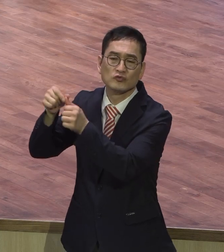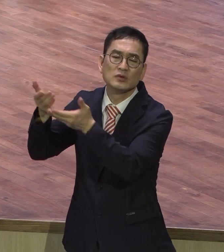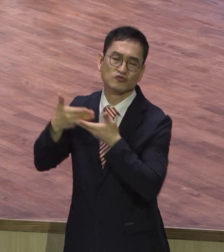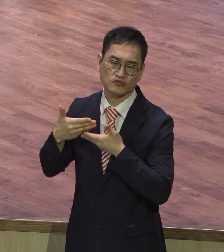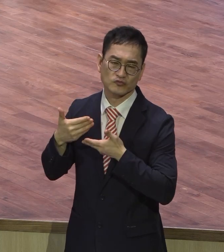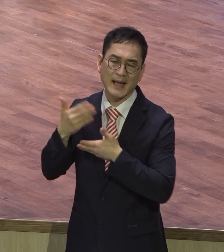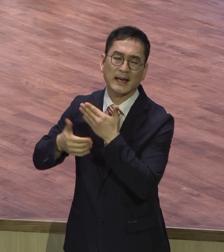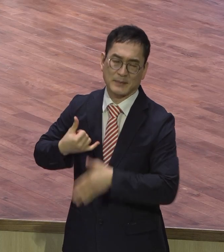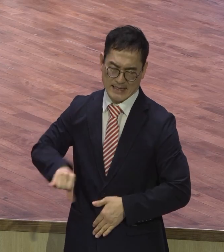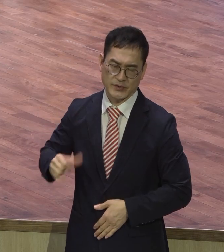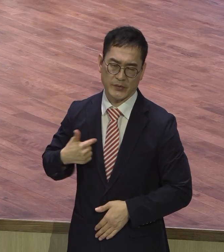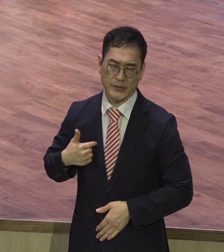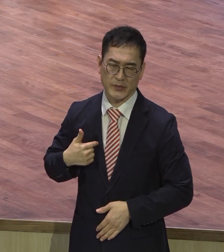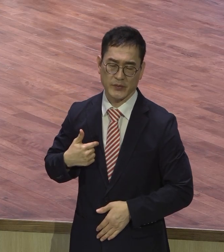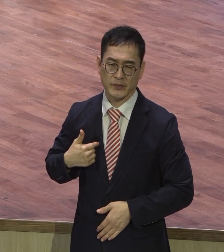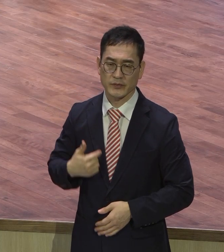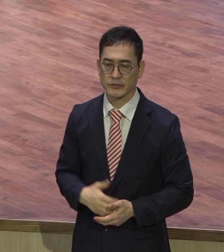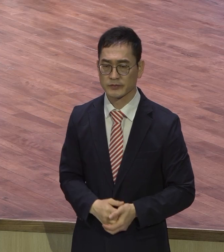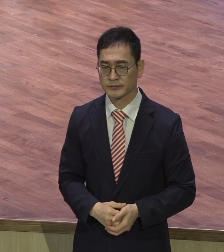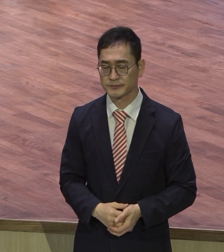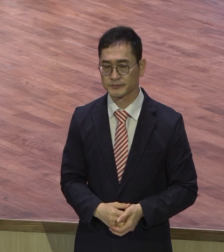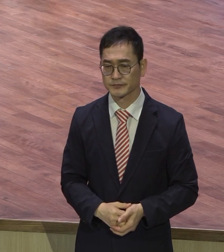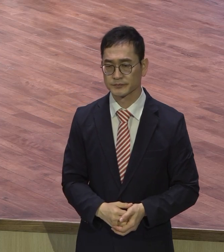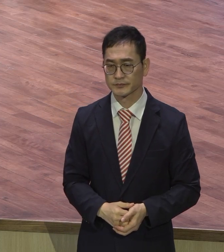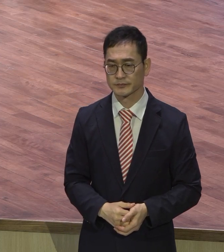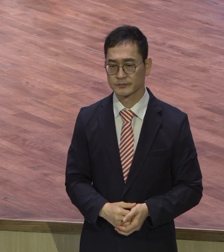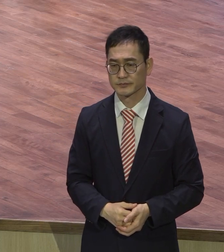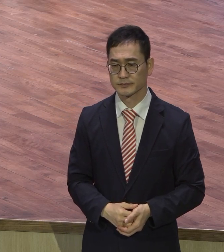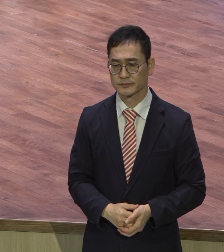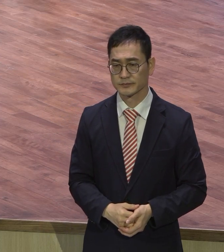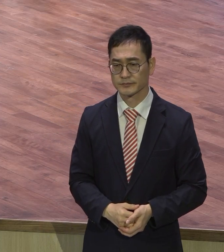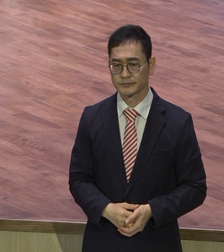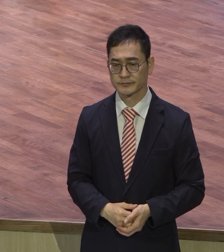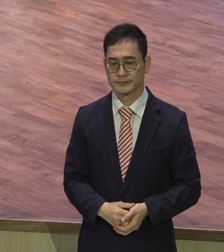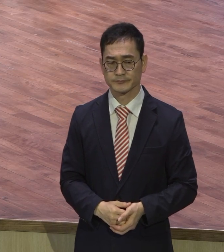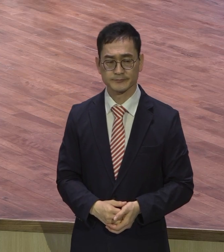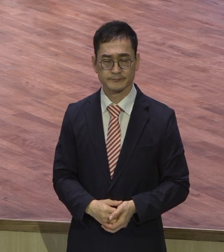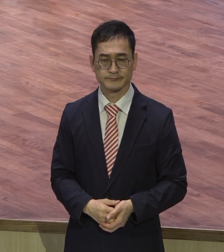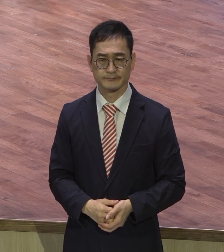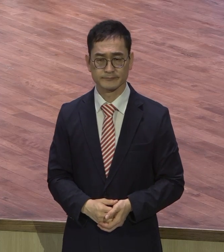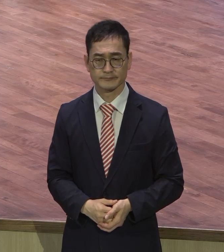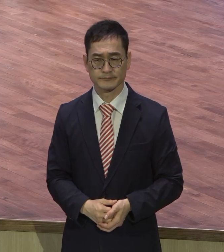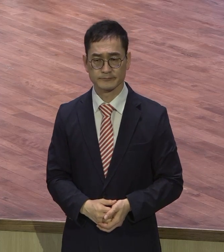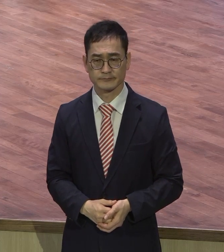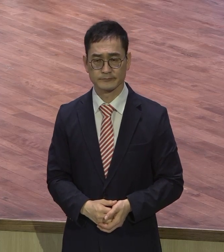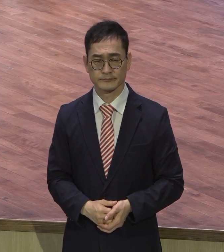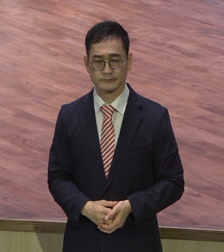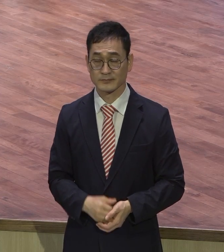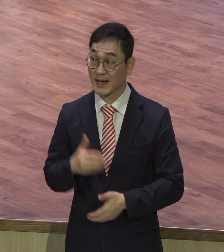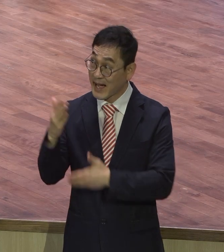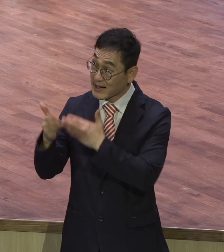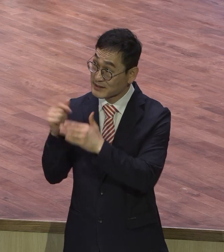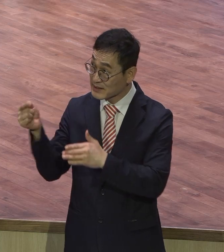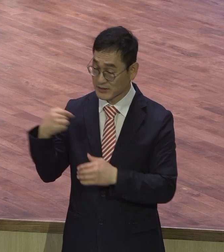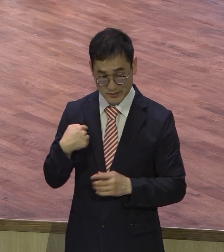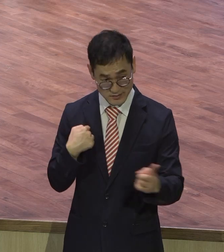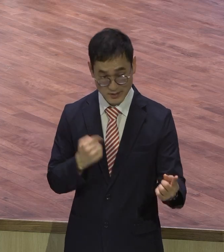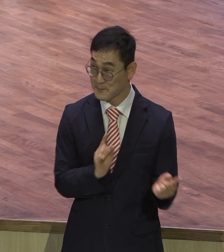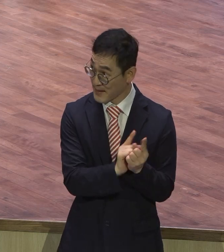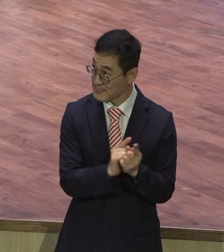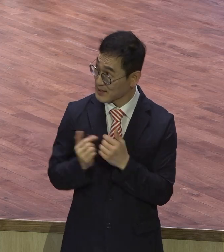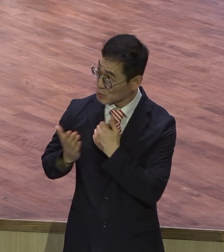돼야 됩니까? 구원받을 대상자들 하나님의 한중환동안 만나게 준다는 사실을 기억하시고 이번